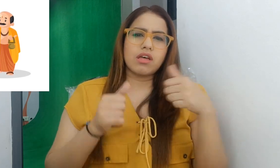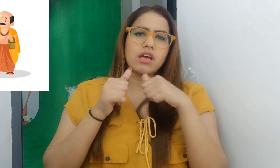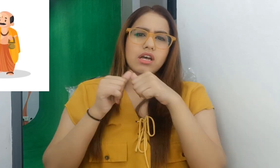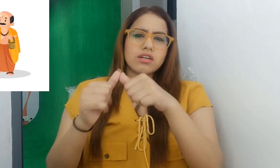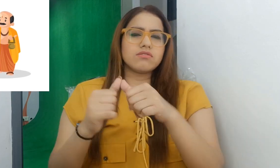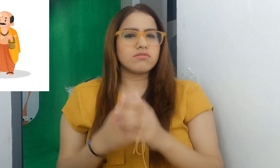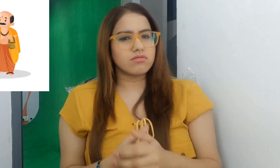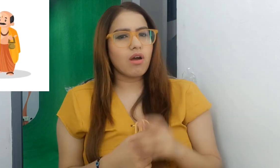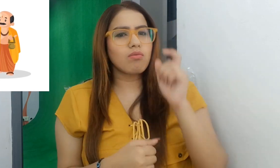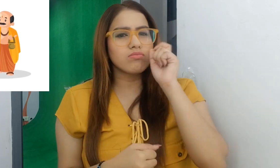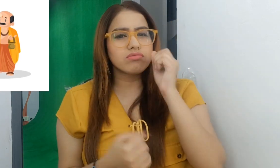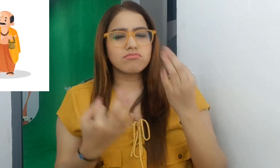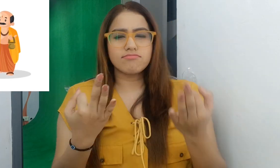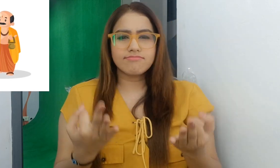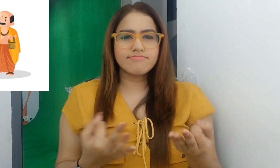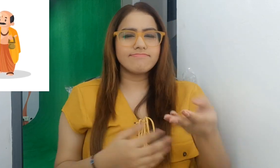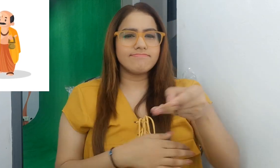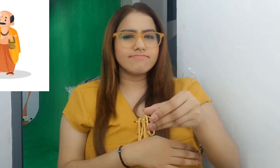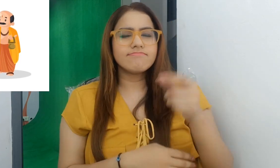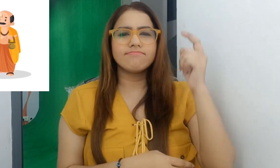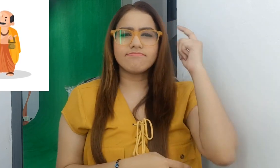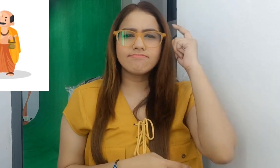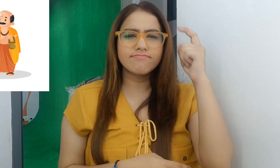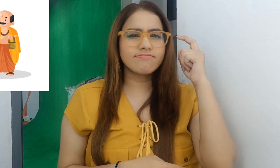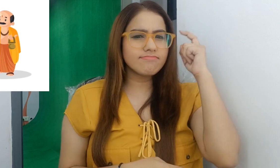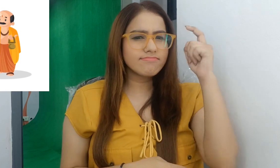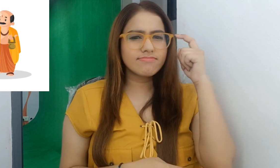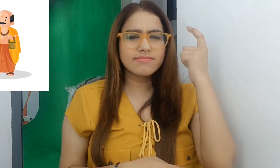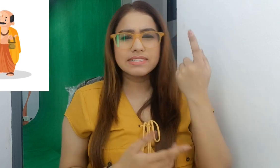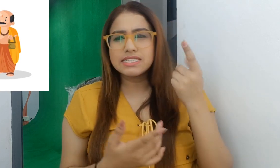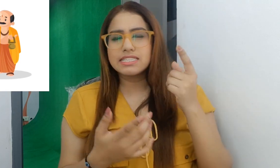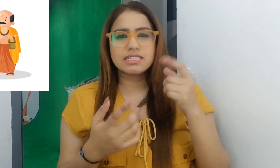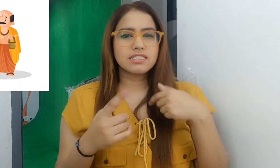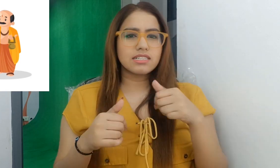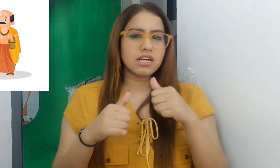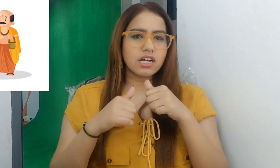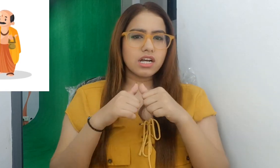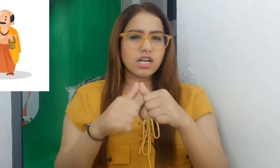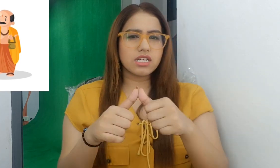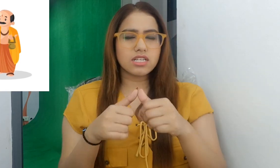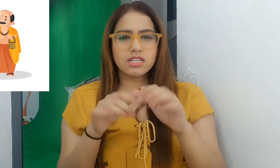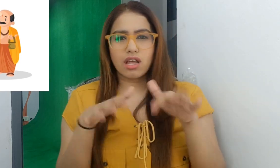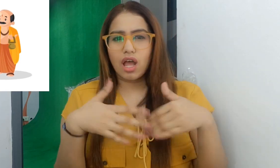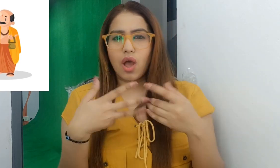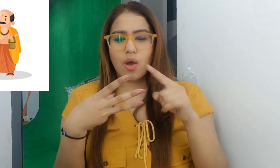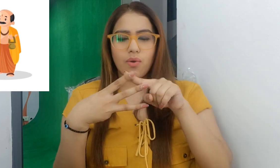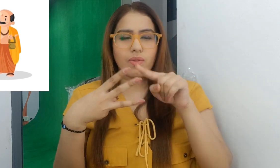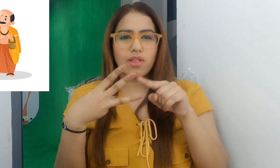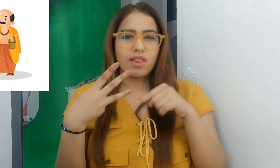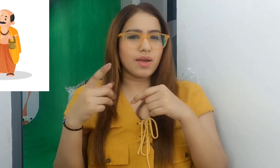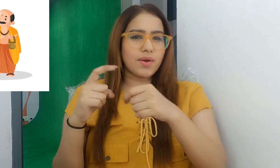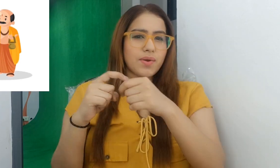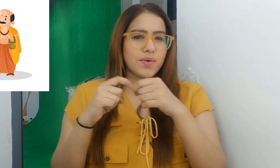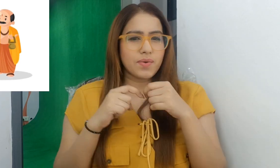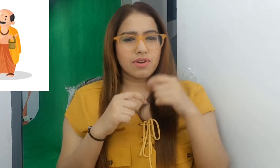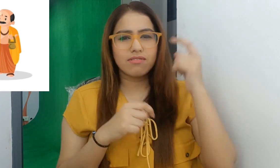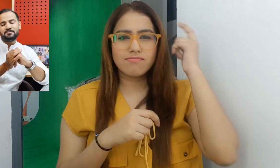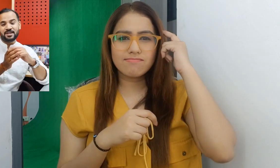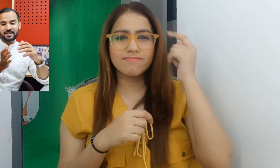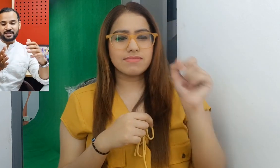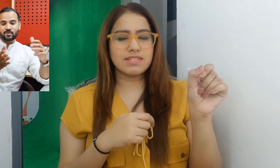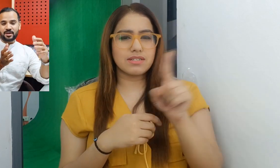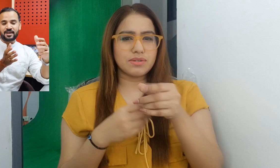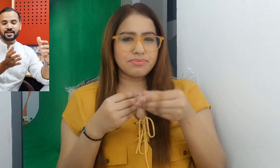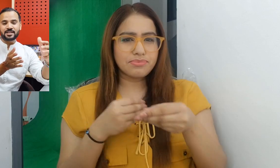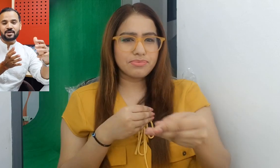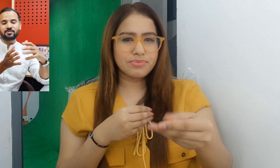दिया। पंडित जी घर आ गए, सोचने लगे, विचार करने लगे, लेकिन वो प्रश्न का सटीक जवाब मिल नहीं रहा था।